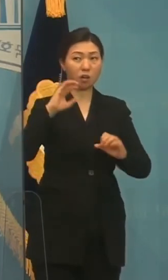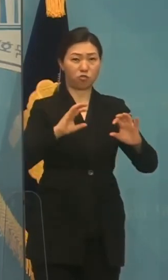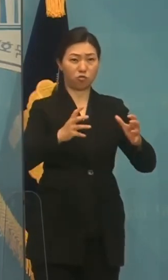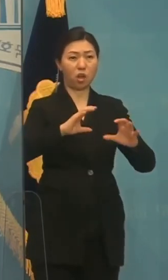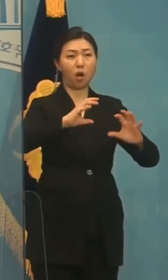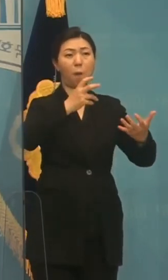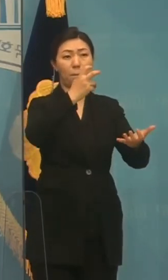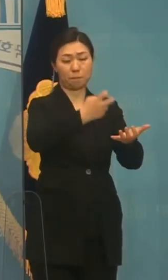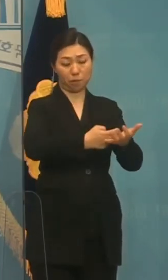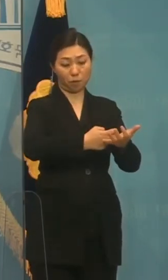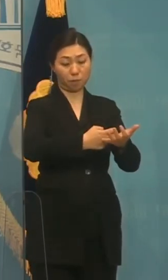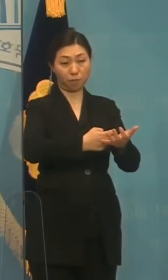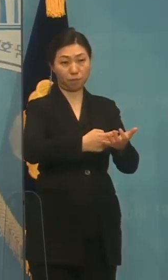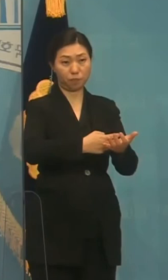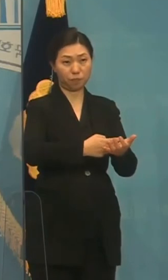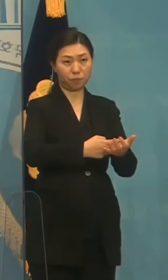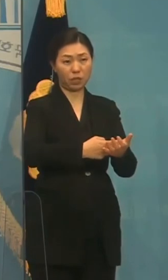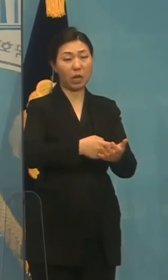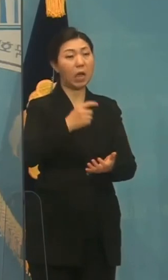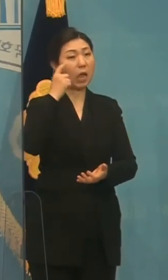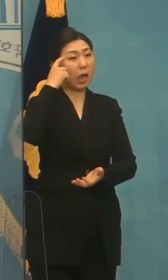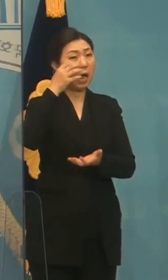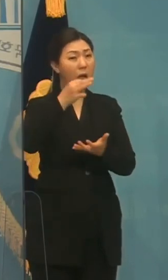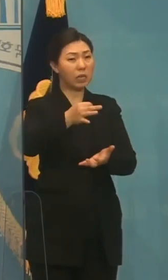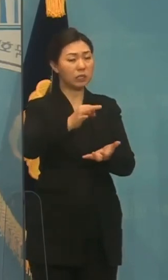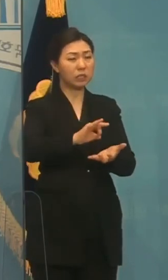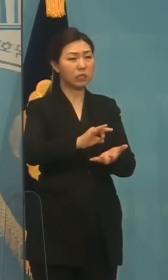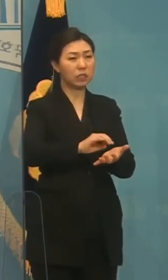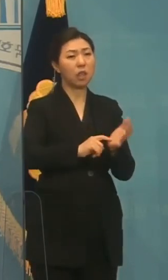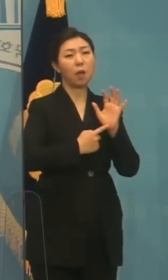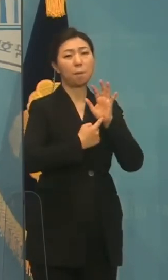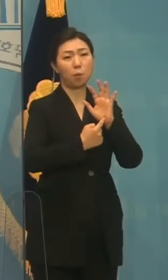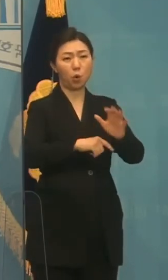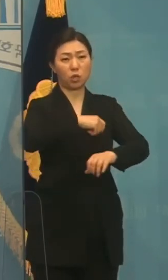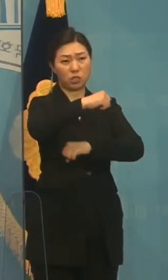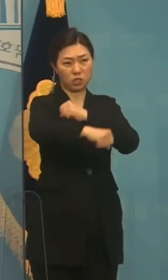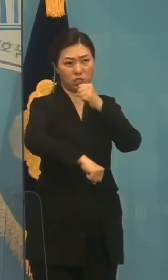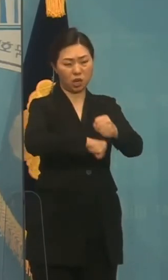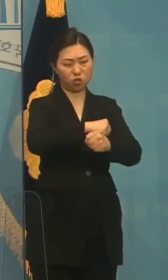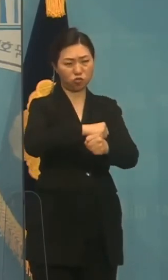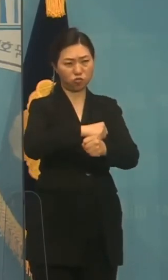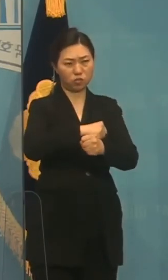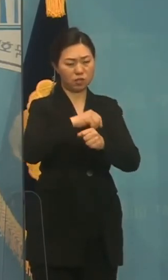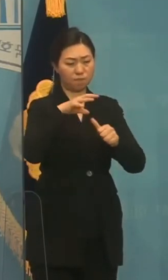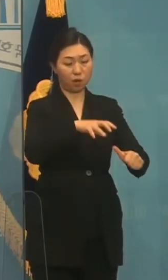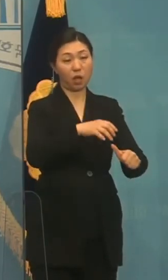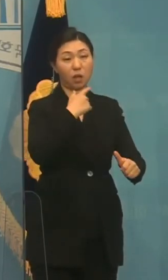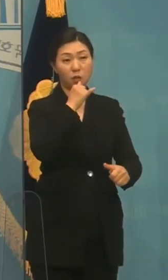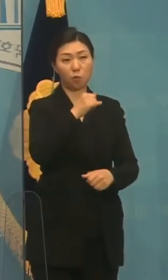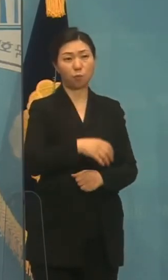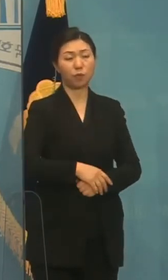가치인 표현의 자유에 재갈을 누리고 이로 인해 국제사회와